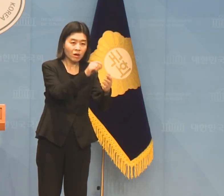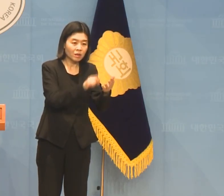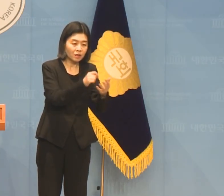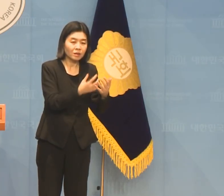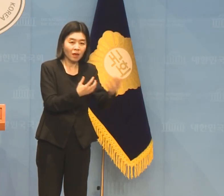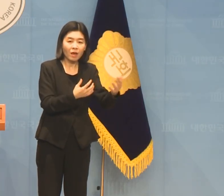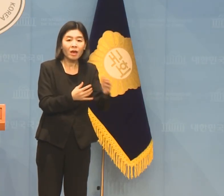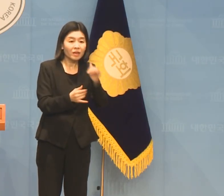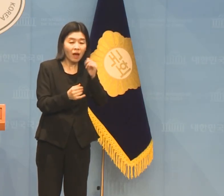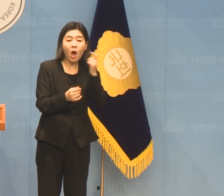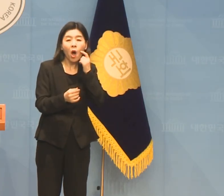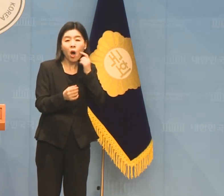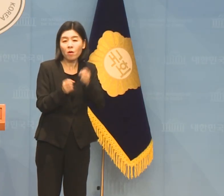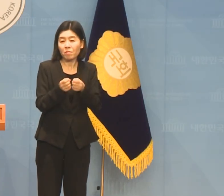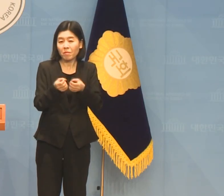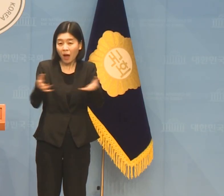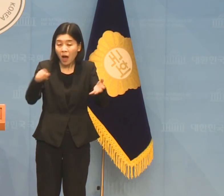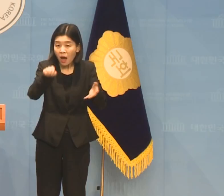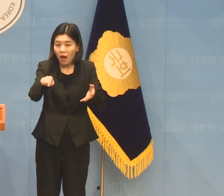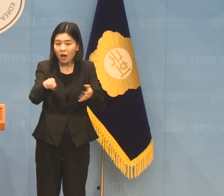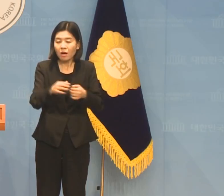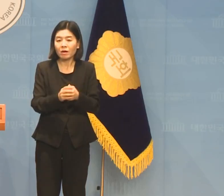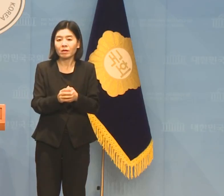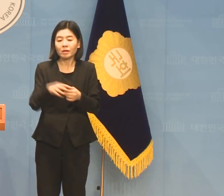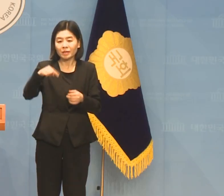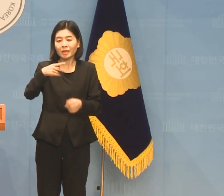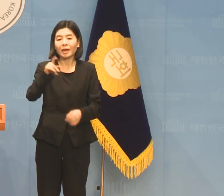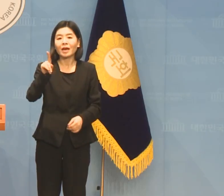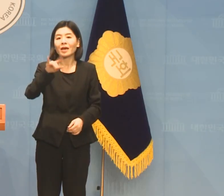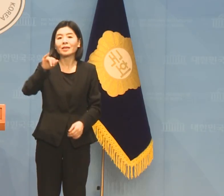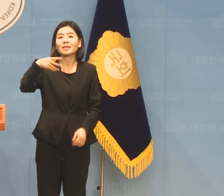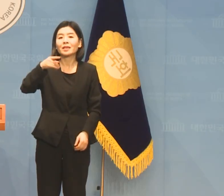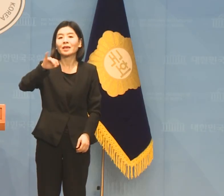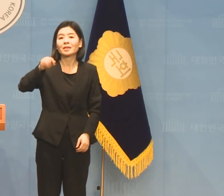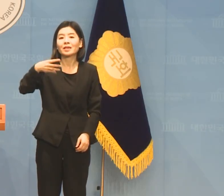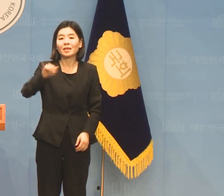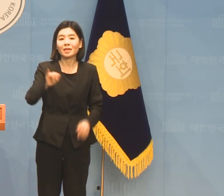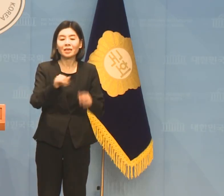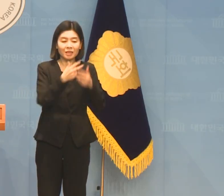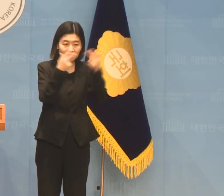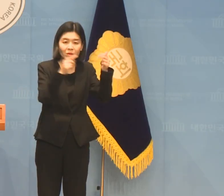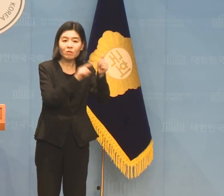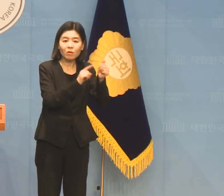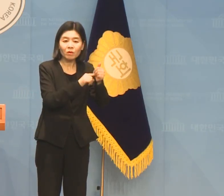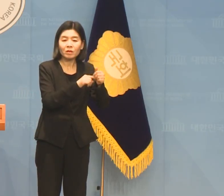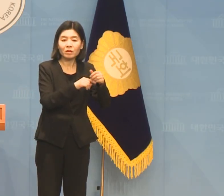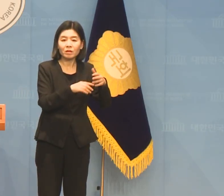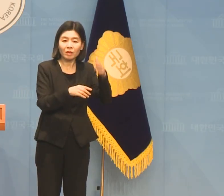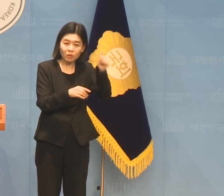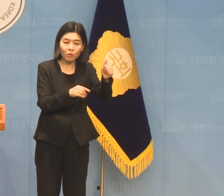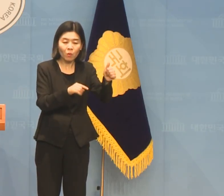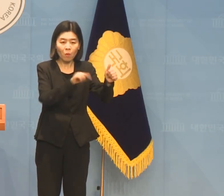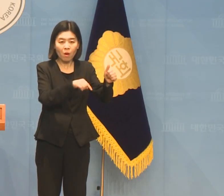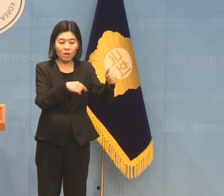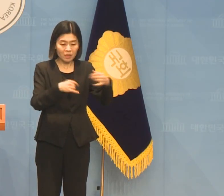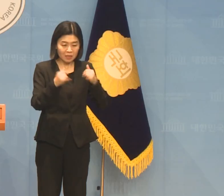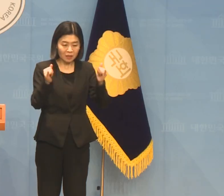8일자 스카이데일리 단독 이재명 대규모 전쟁으로 인간 개체수 줄여라는 보도를 검증 없이